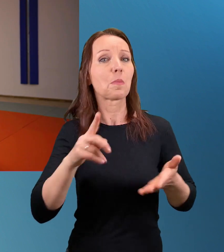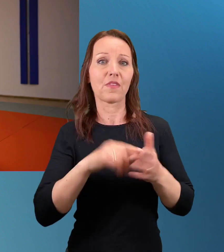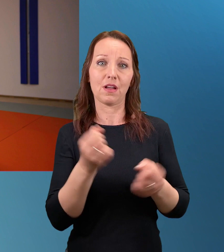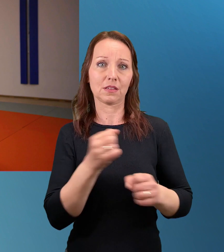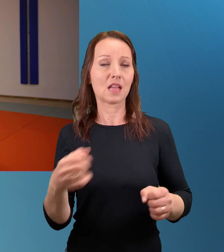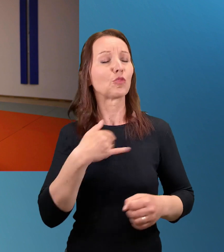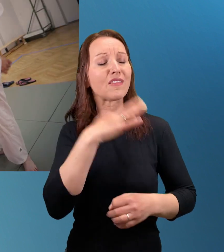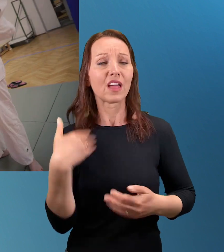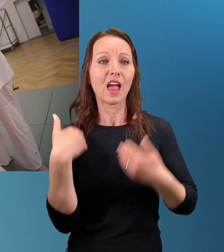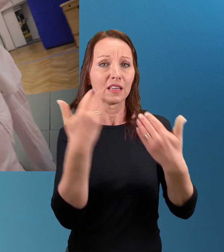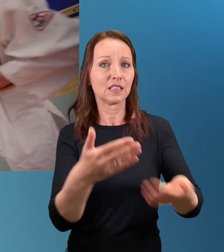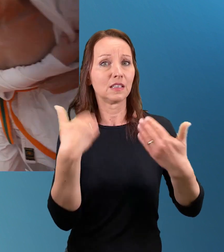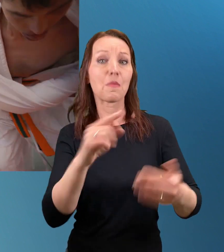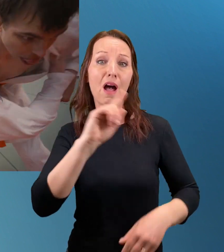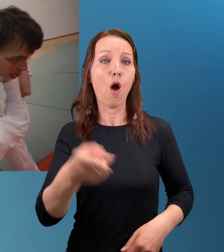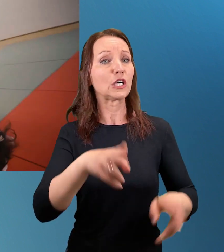kriegt sehr viel zurück.